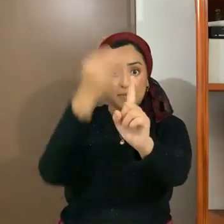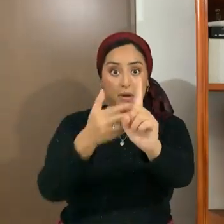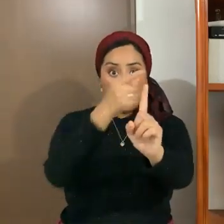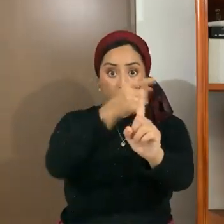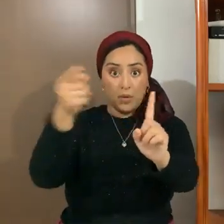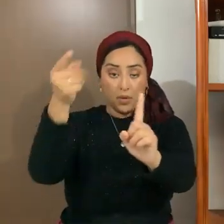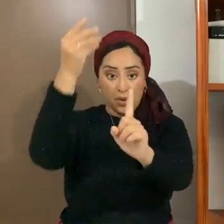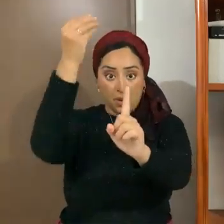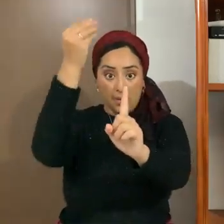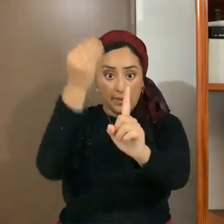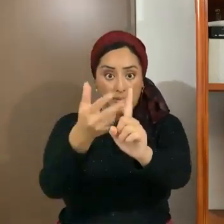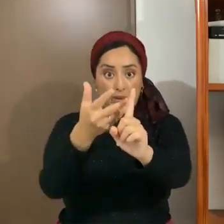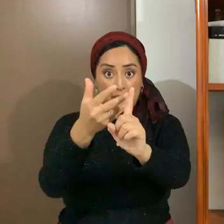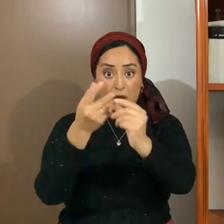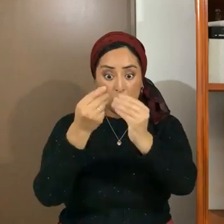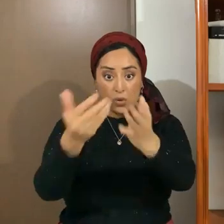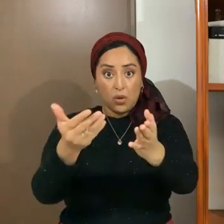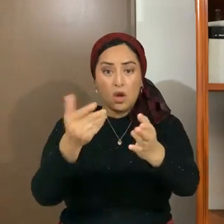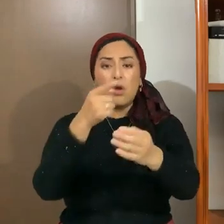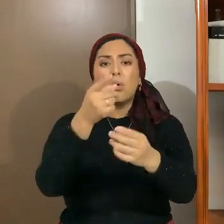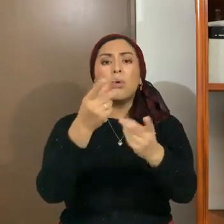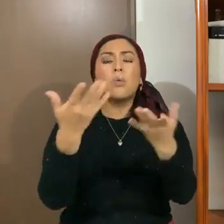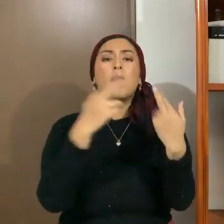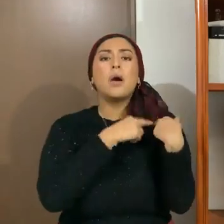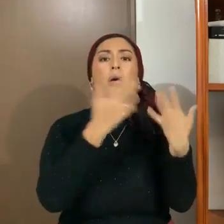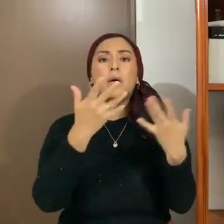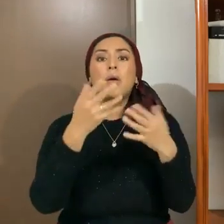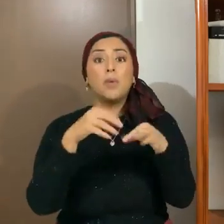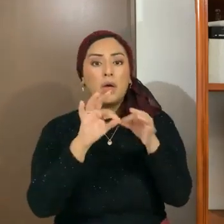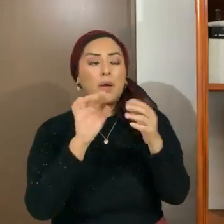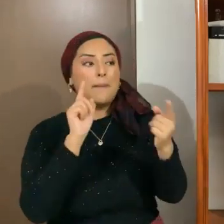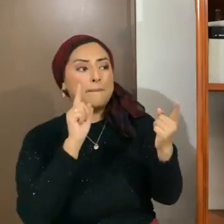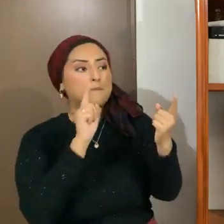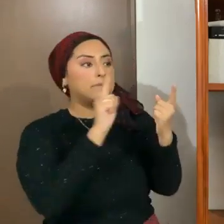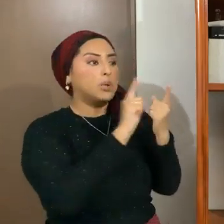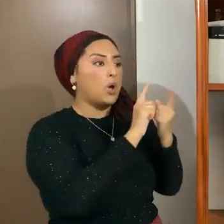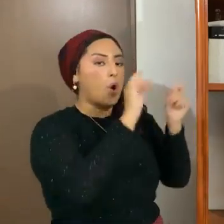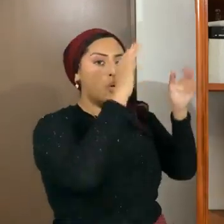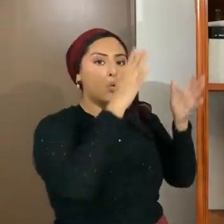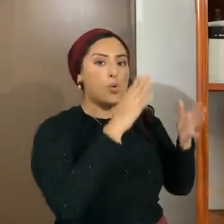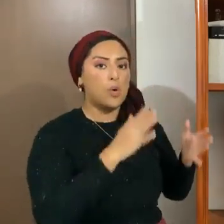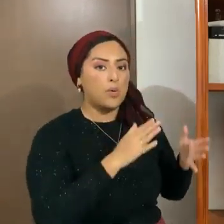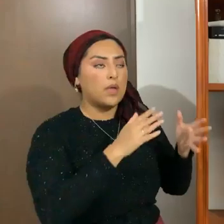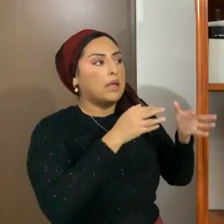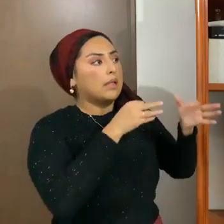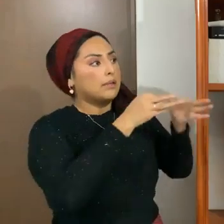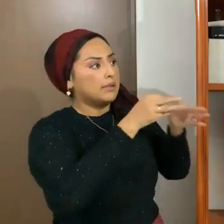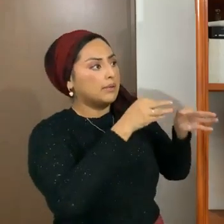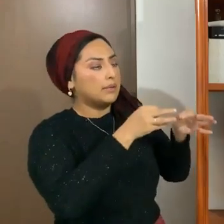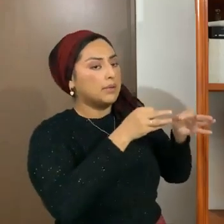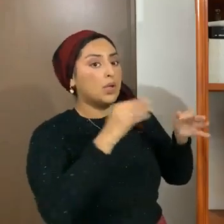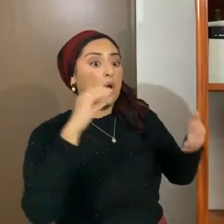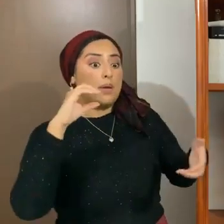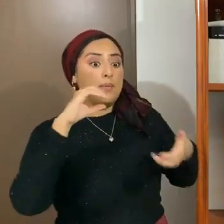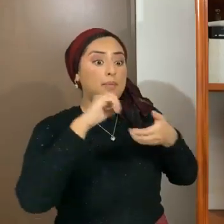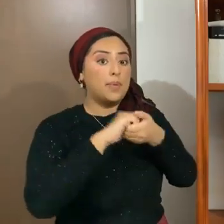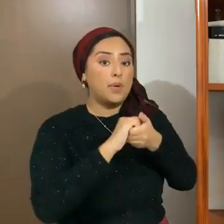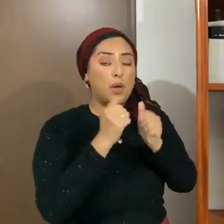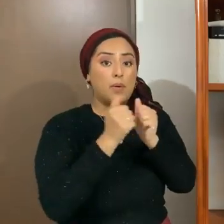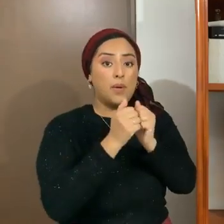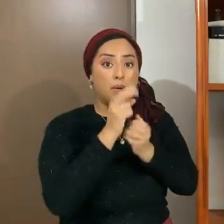haz esto, tienes que hacer esto. ¿Qué es lo que debes hacer? Acudir a tu autoridad. Y entonces así, unidos en el Ruach